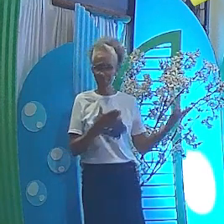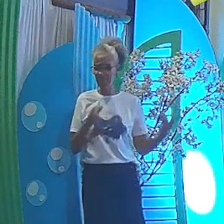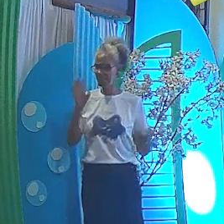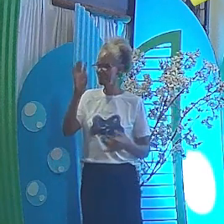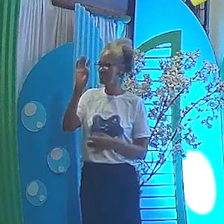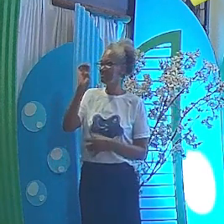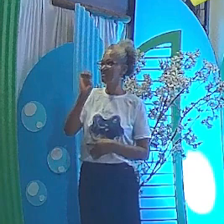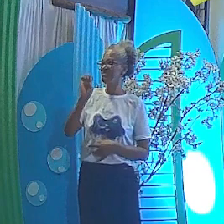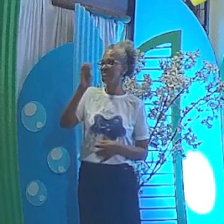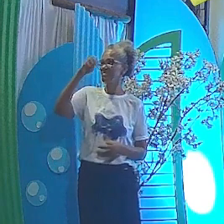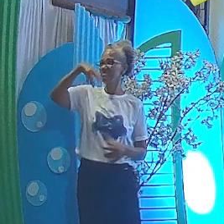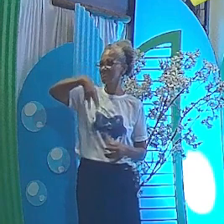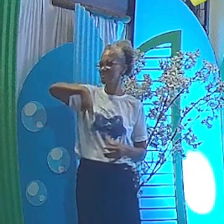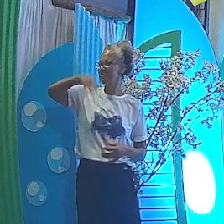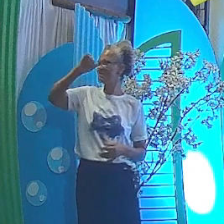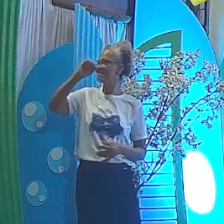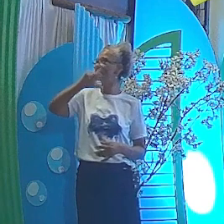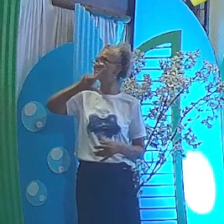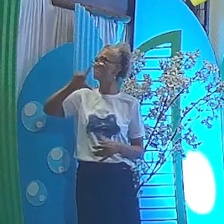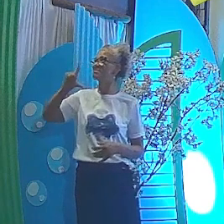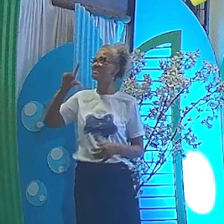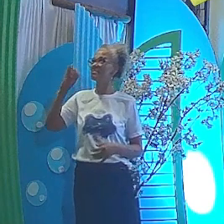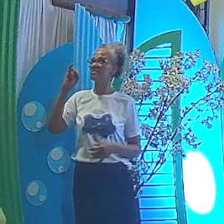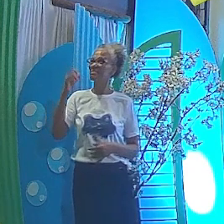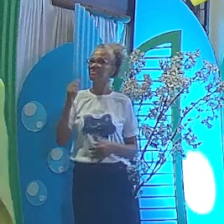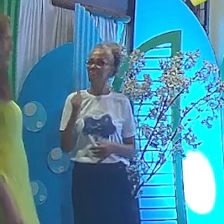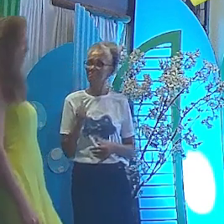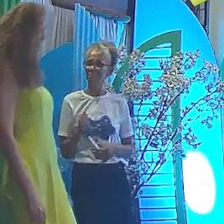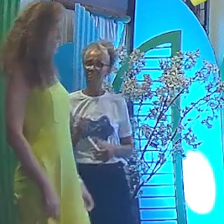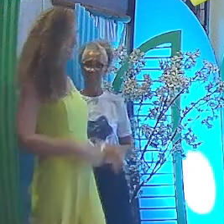segunda vez. Nós estávamos apegadas.